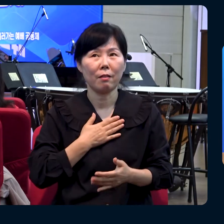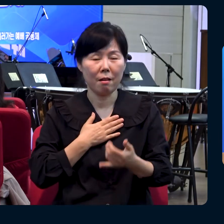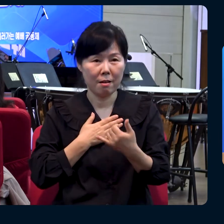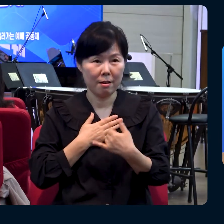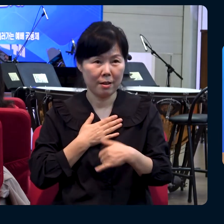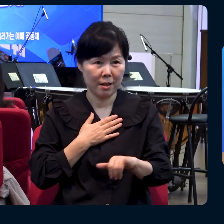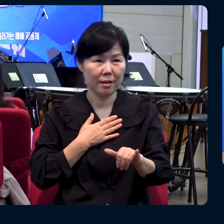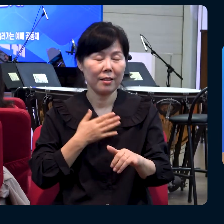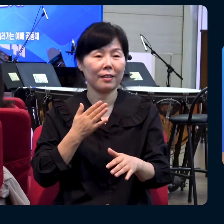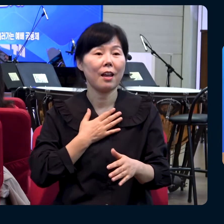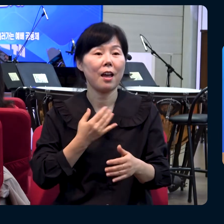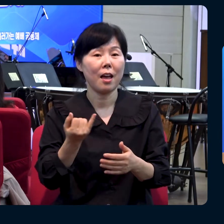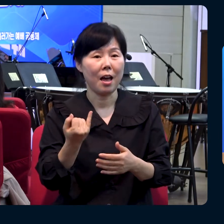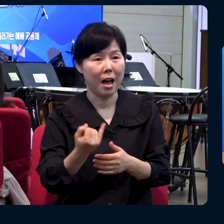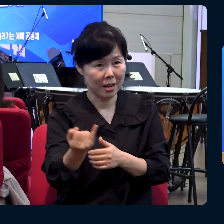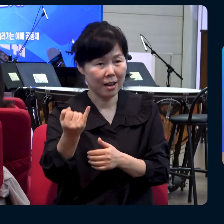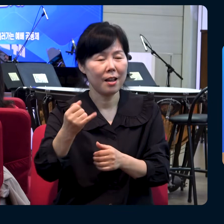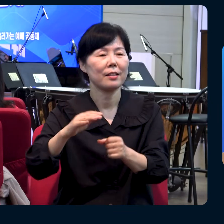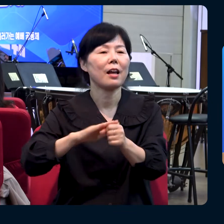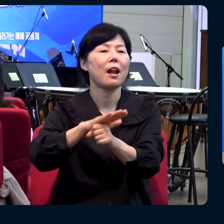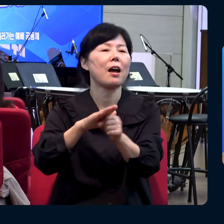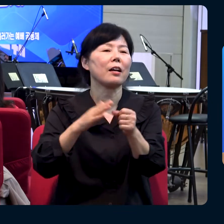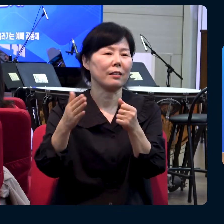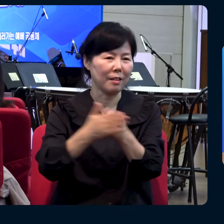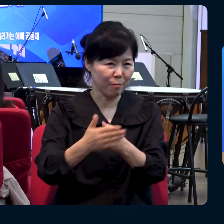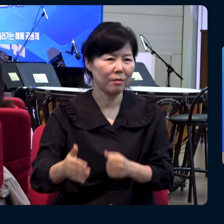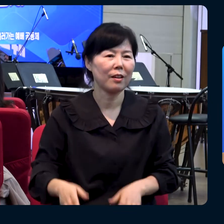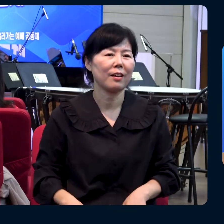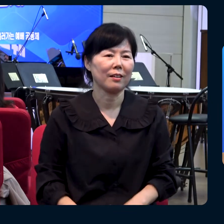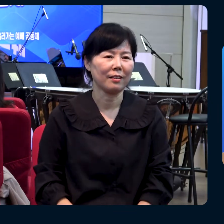내 아이를 사랑하니까.